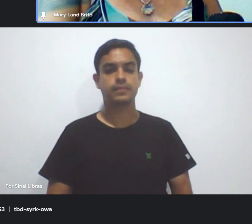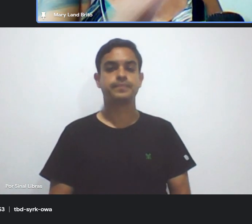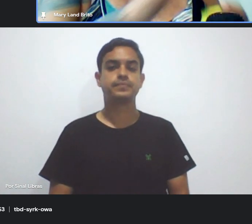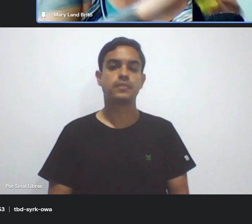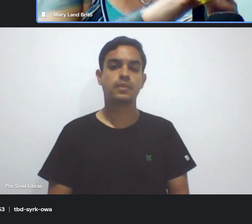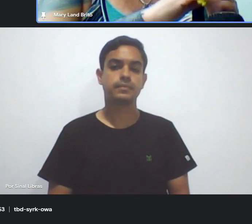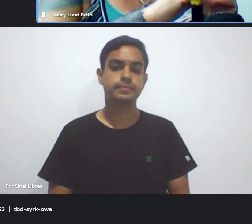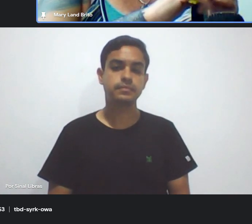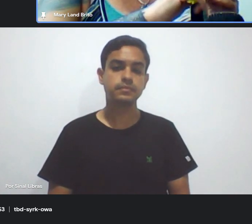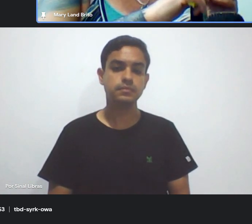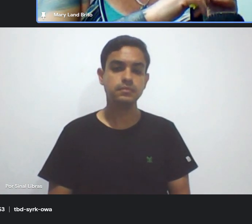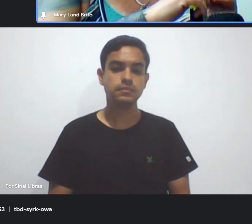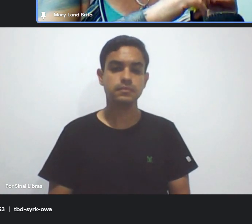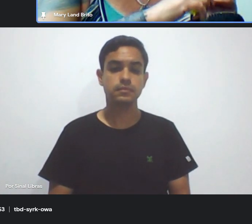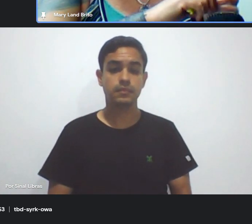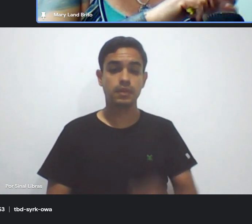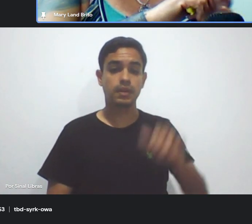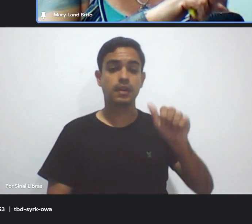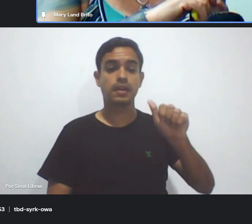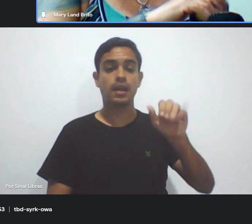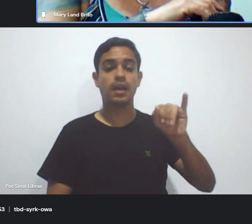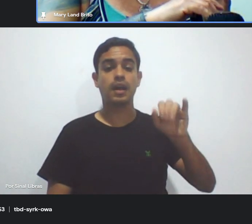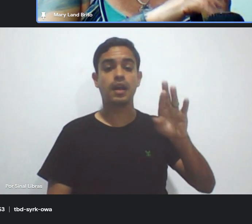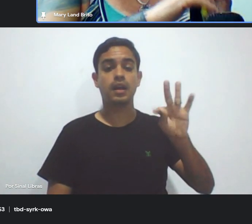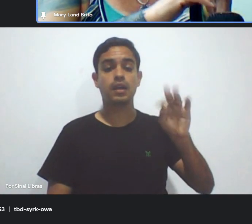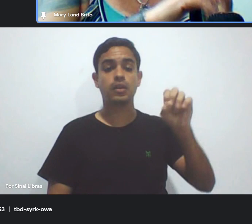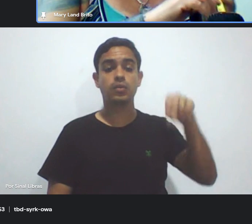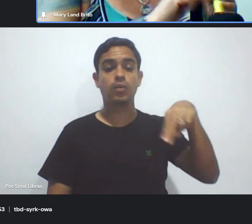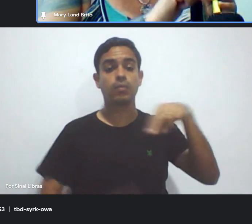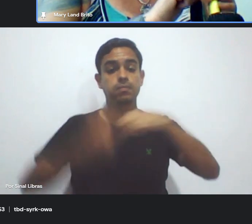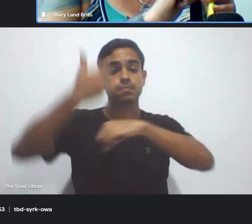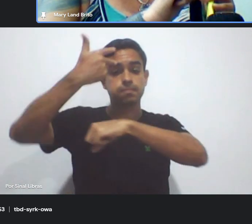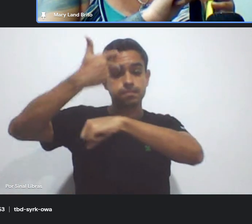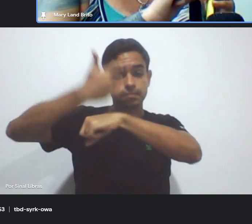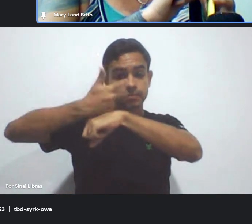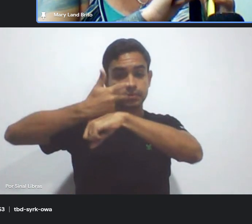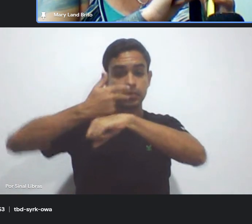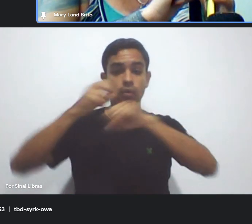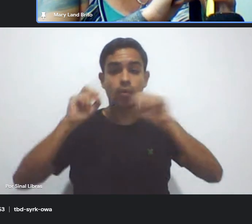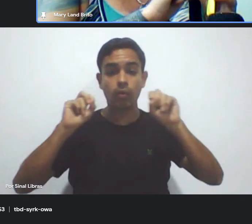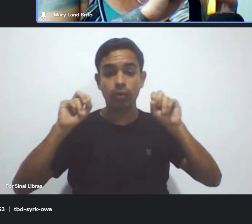Ayrton abriu a câmera, mas ainda não abriu o áudio.